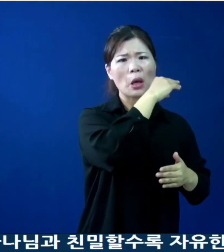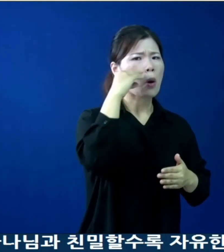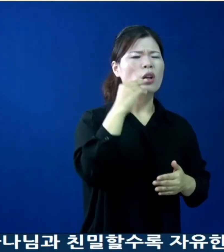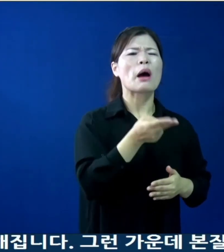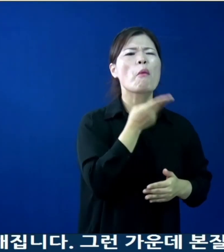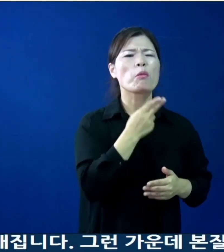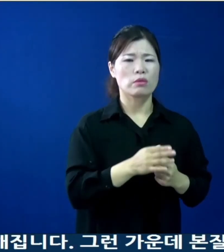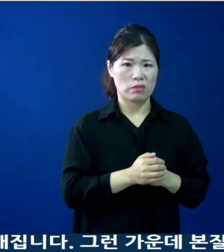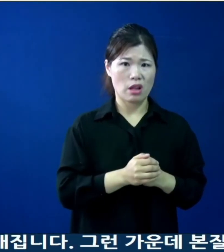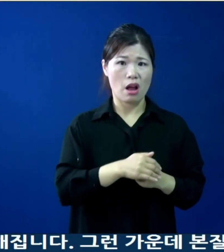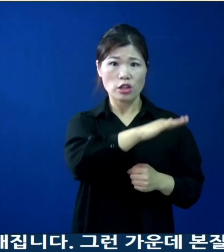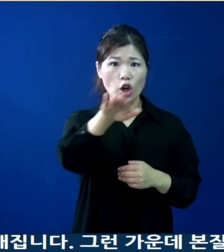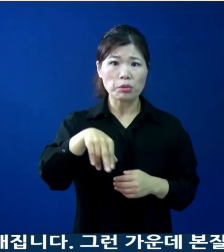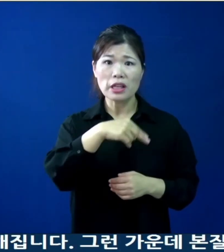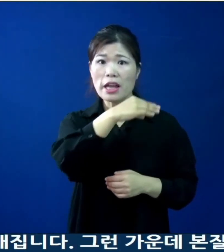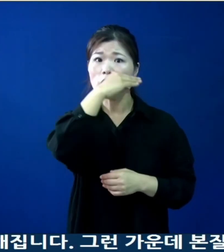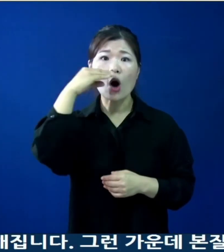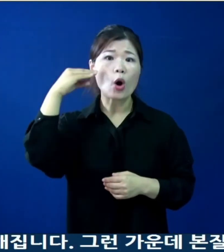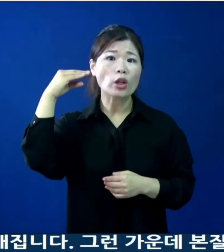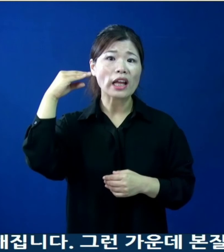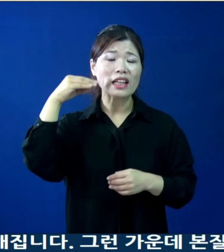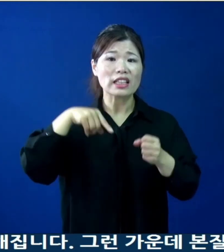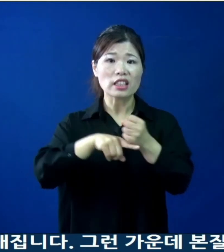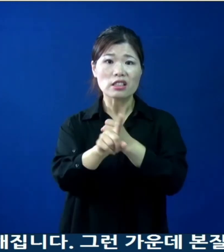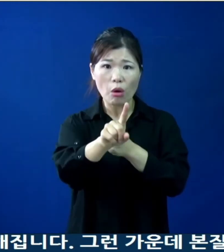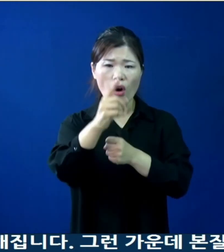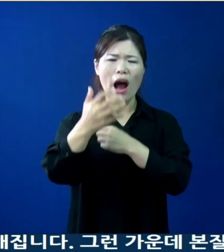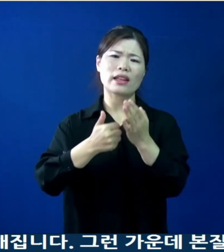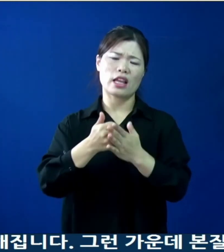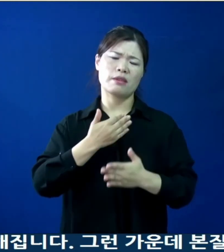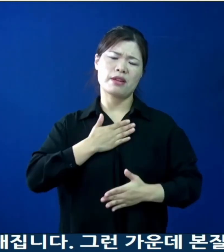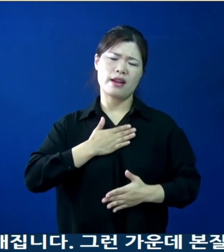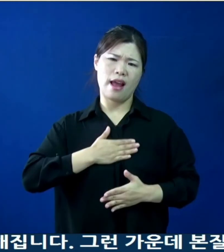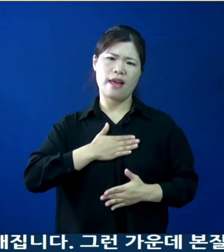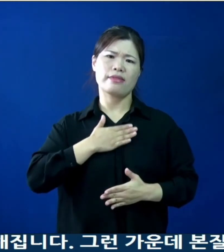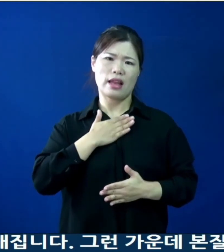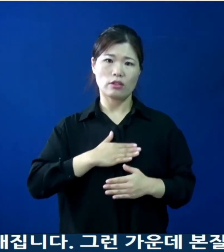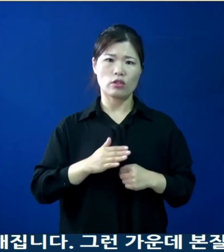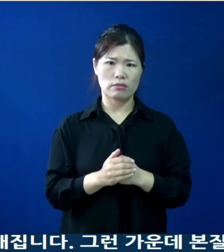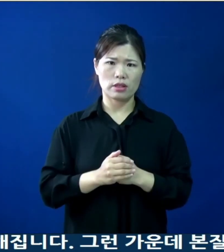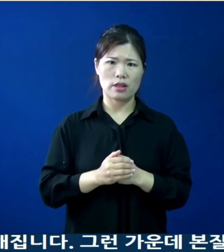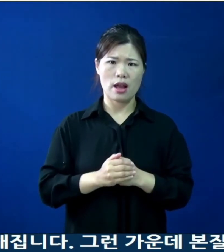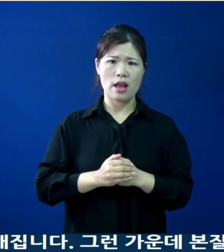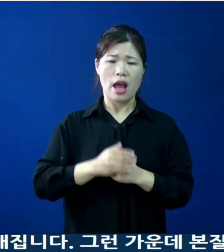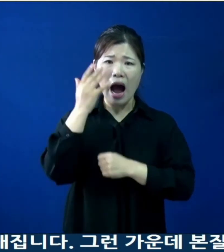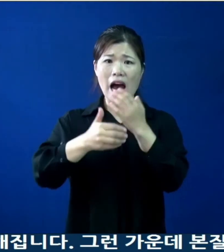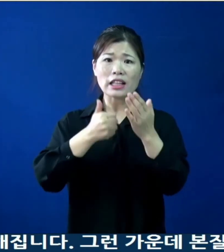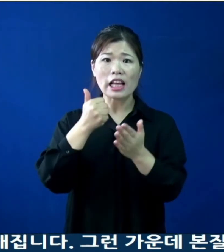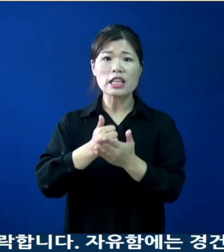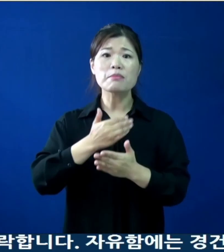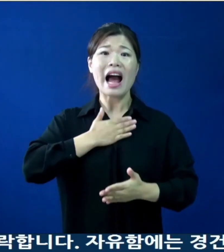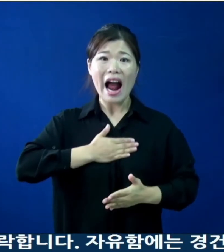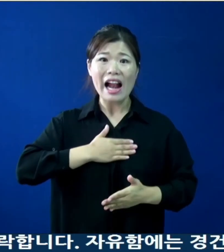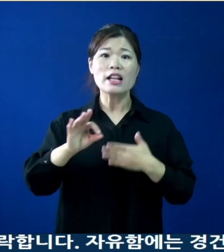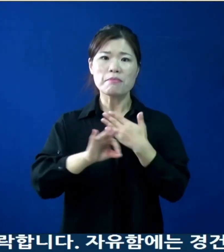우리가 경건하다는 것은 하나님을 안다는 겁니다. 하나님을 알지 않고는 경건에 이를 수가 없습니다. 우리가 정말 하나님을 알